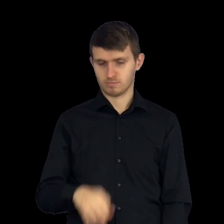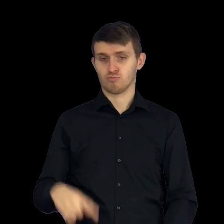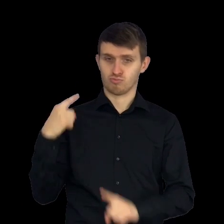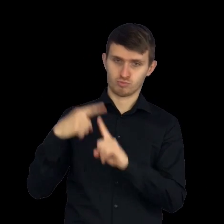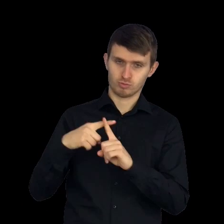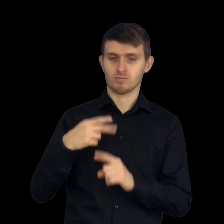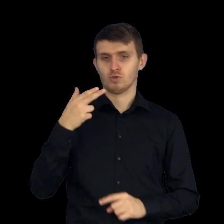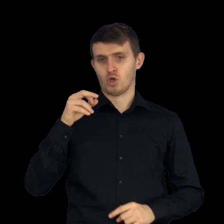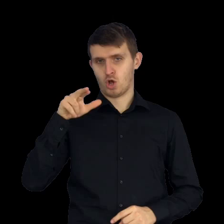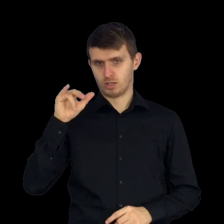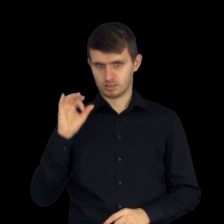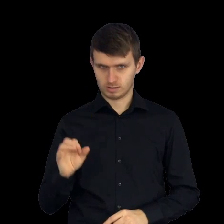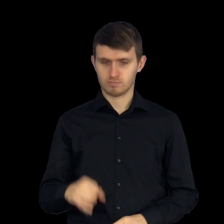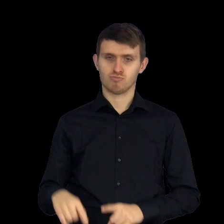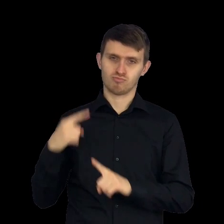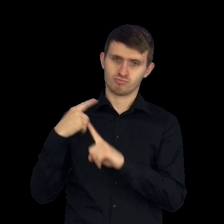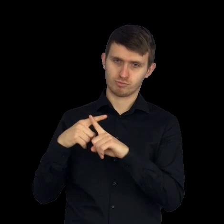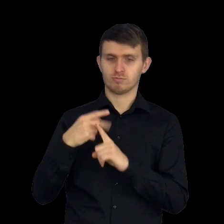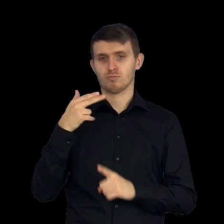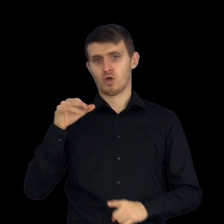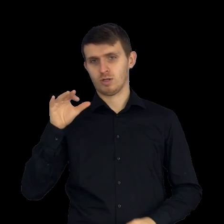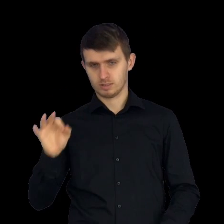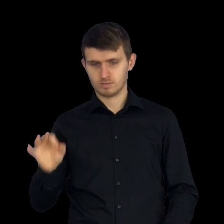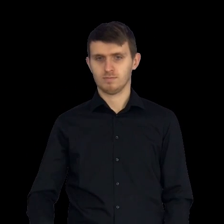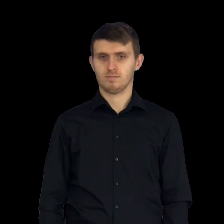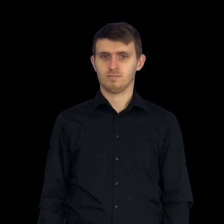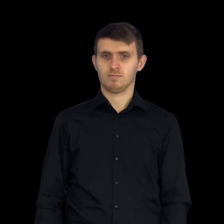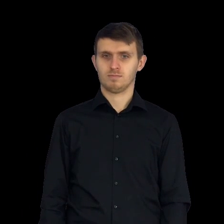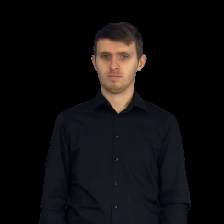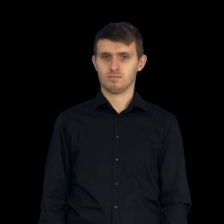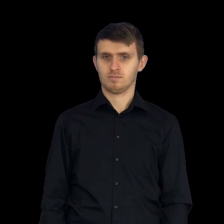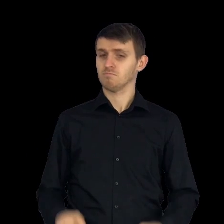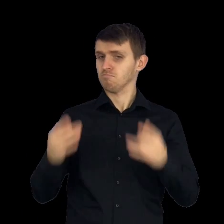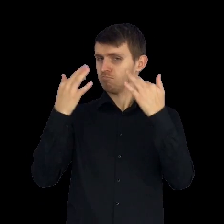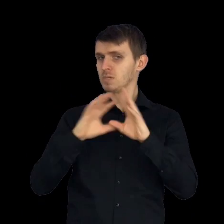można zapisać jako Chuck Norris plus Chuck Norris plus Chuck Norris.